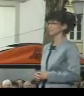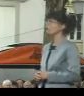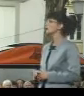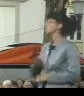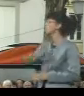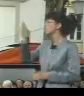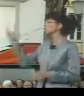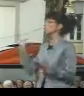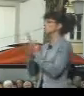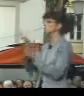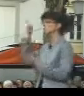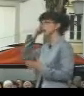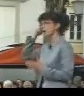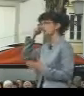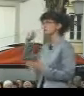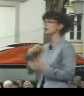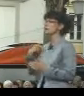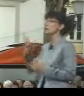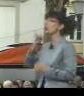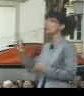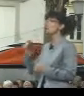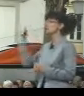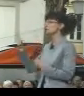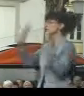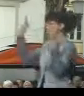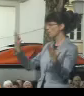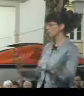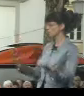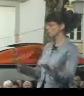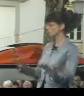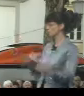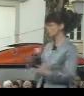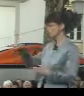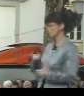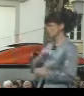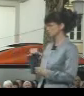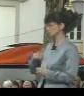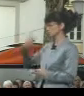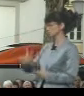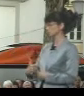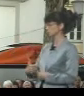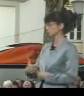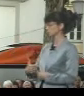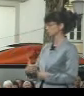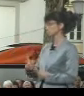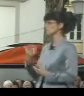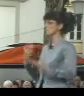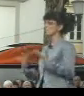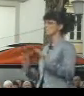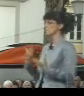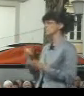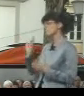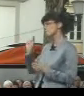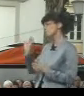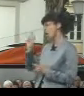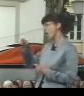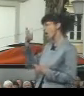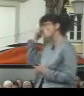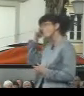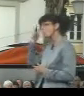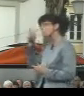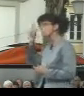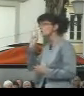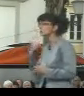Vsem je znano, da smo se leta 91 osamosvojili. Mogoče malo komu je znano, da smo se